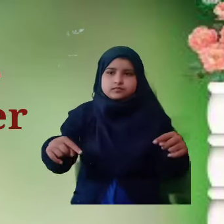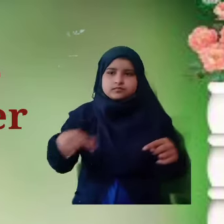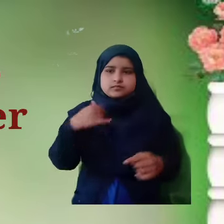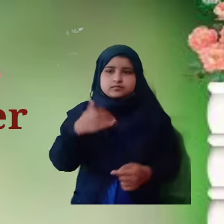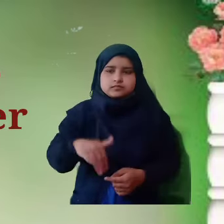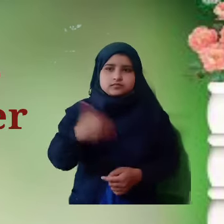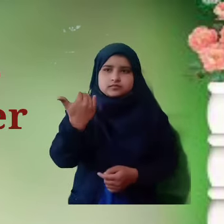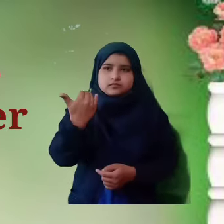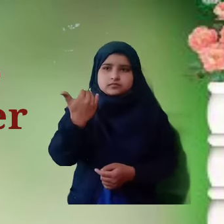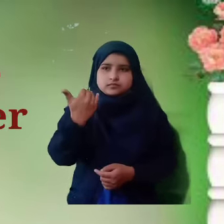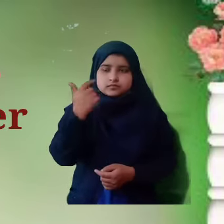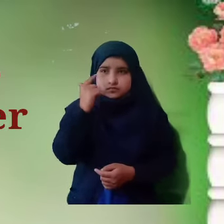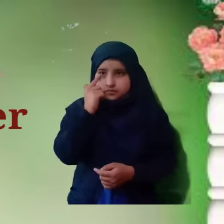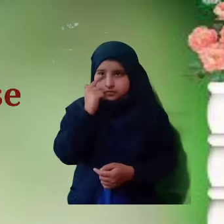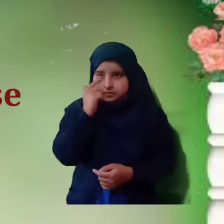प्राइम नंबर।